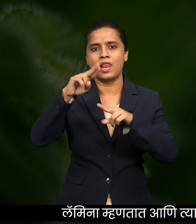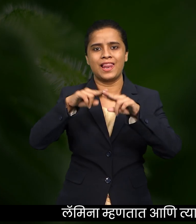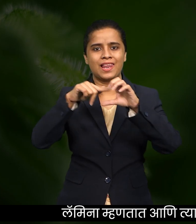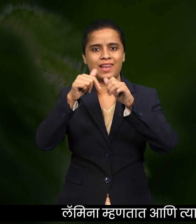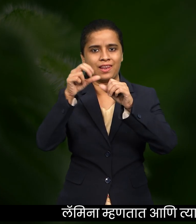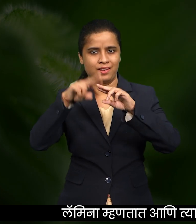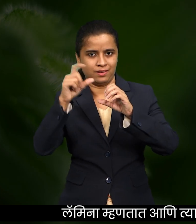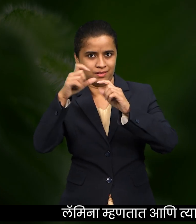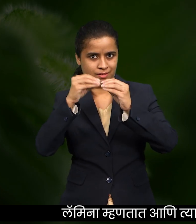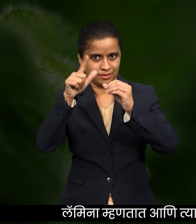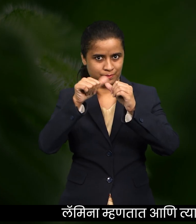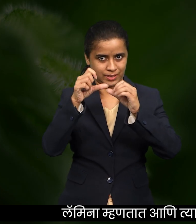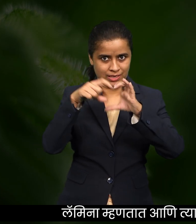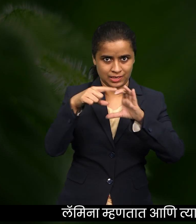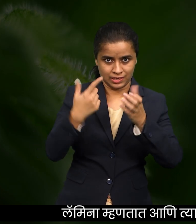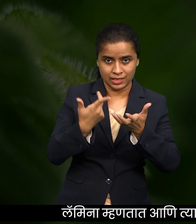कडा म्हणतात.